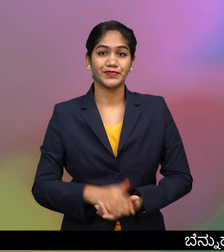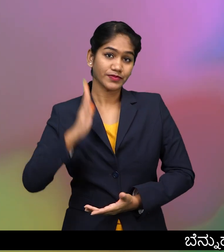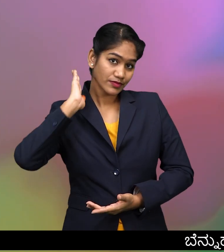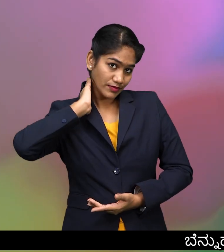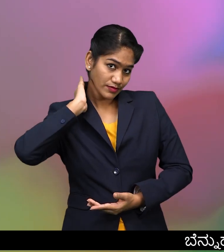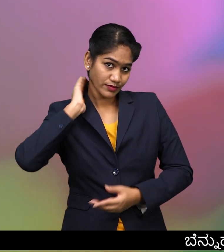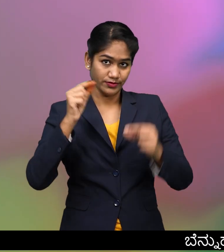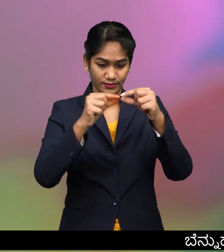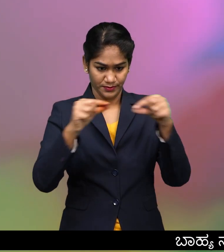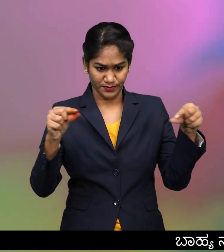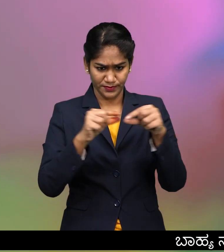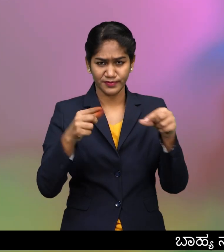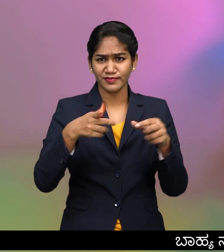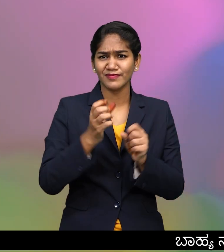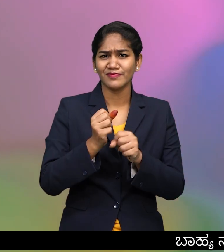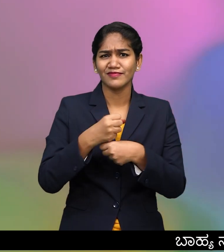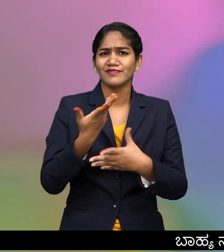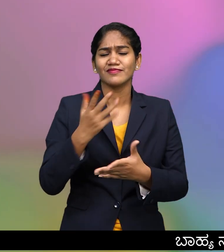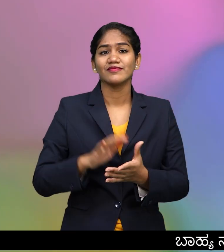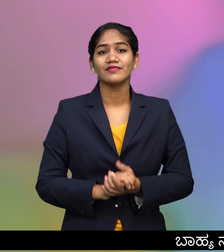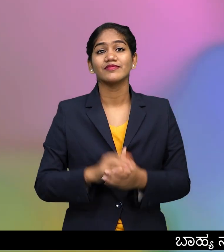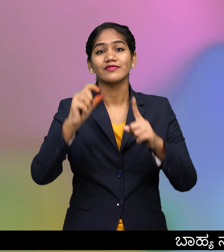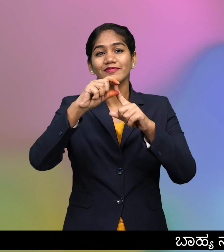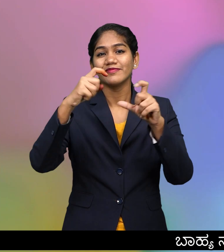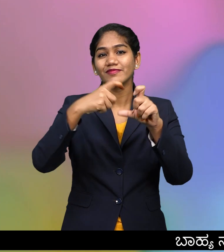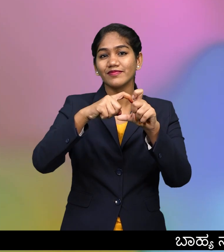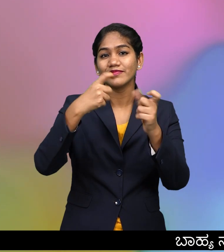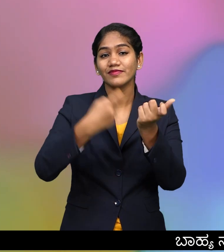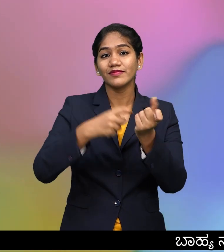ಬೆನ್ನುಹುರಿಯ ನರಗಳು ಬಾಹ್ಯ ನರಮಂಡಲವನ್ನು